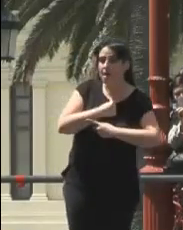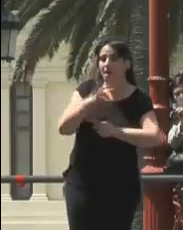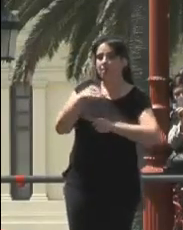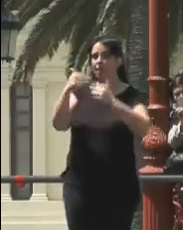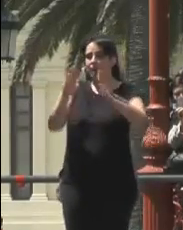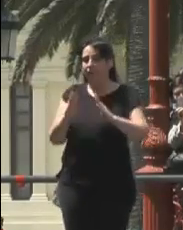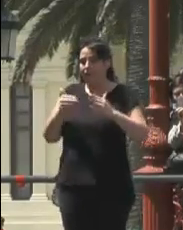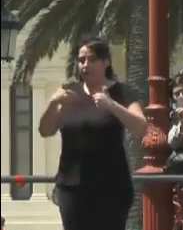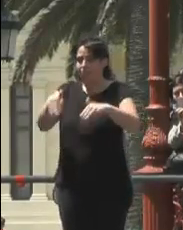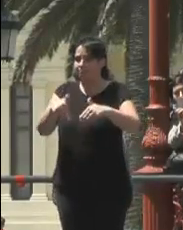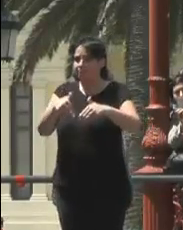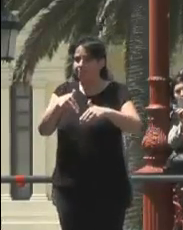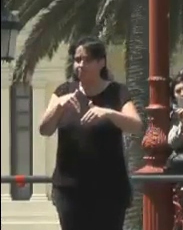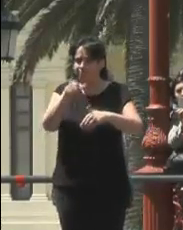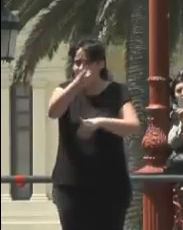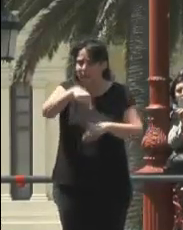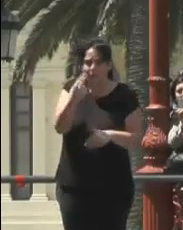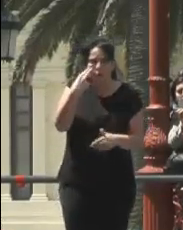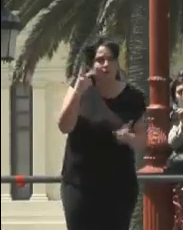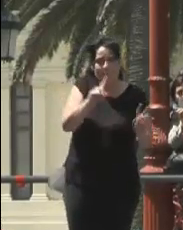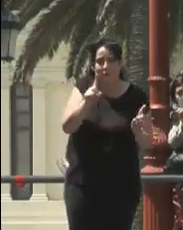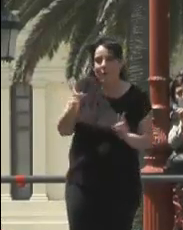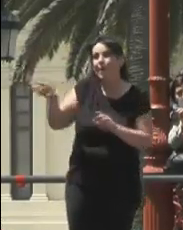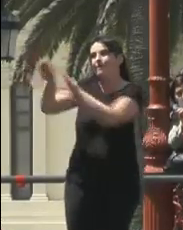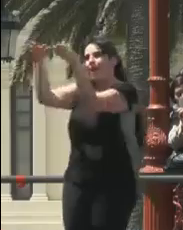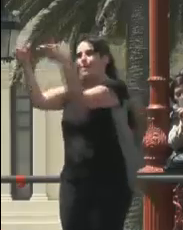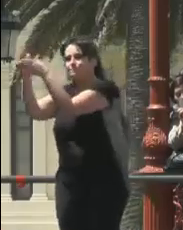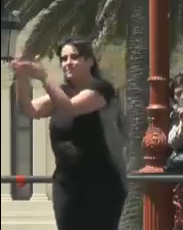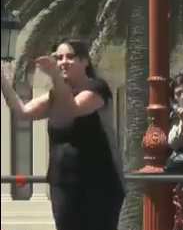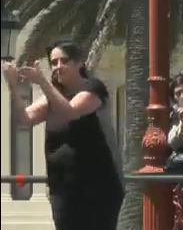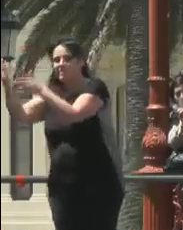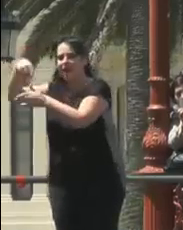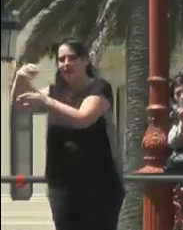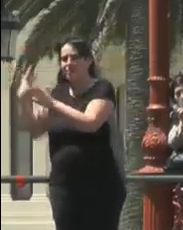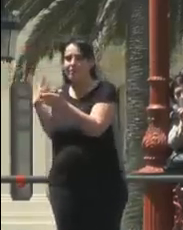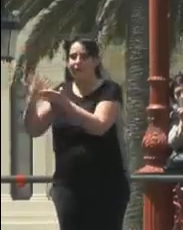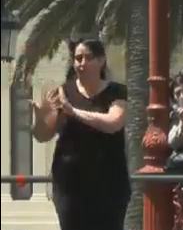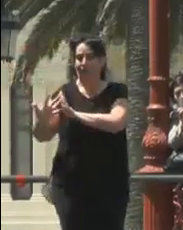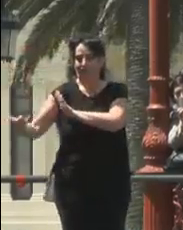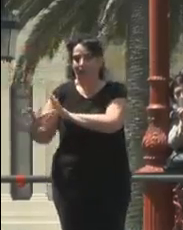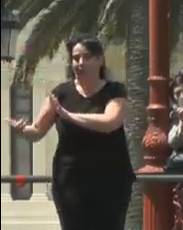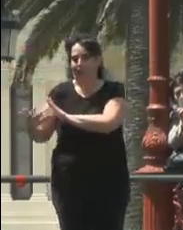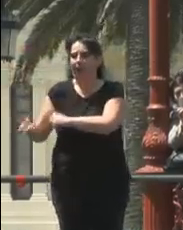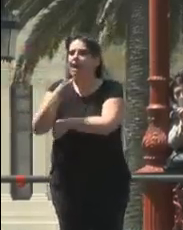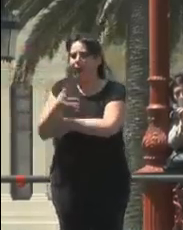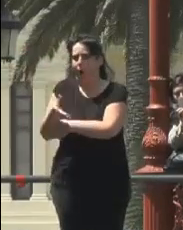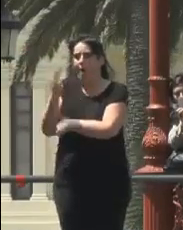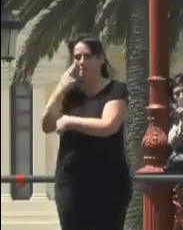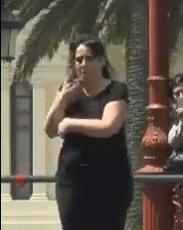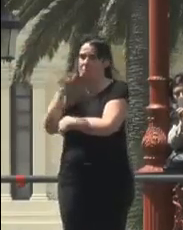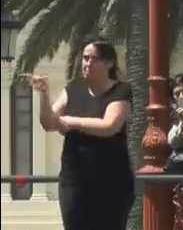vivienda. Generamos miedo en quienes han saqueado y expoliado nuestro país durante décadas y ahora mismo temen que eso pueda